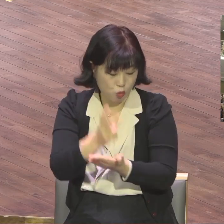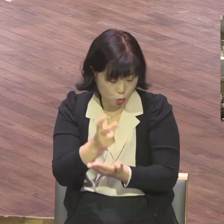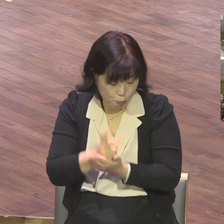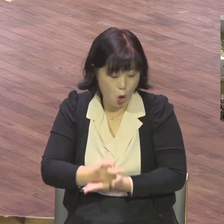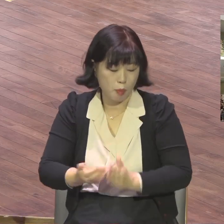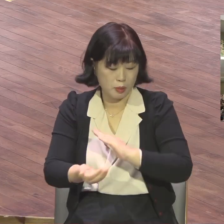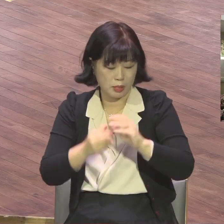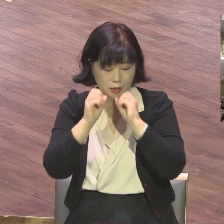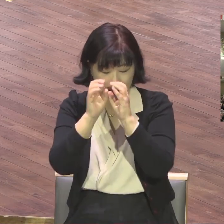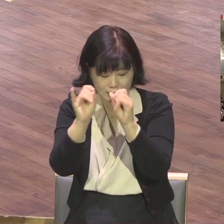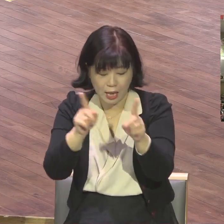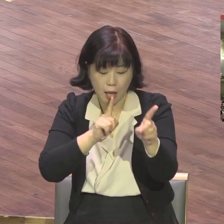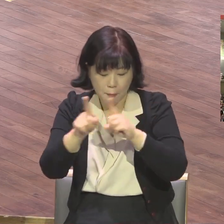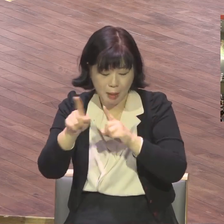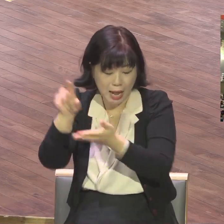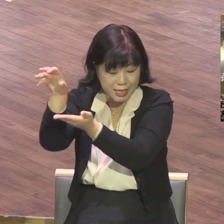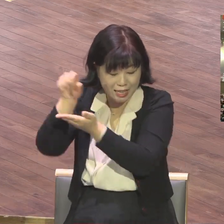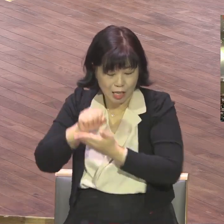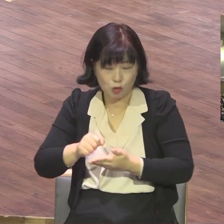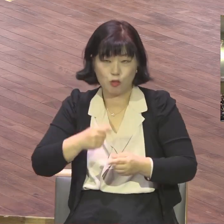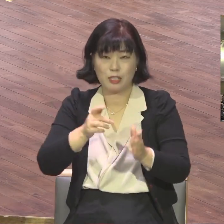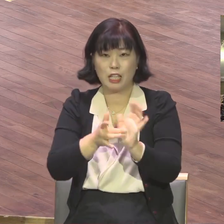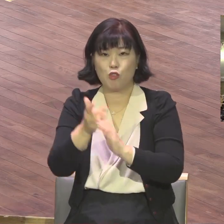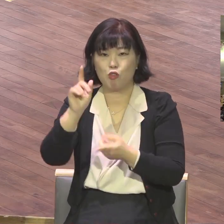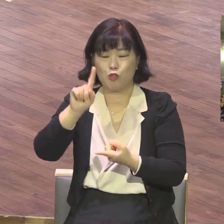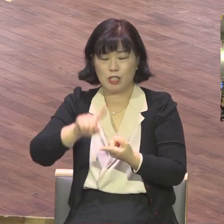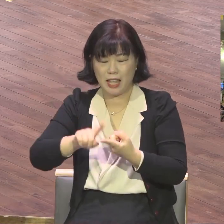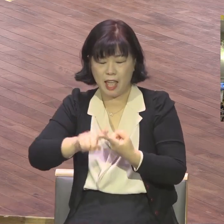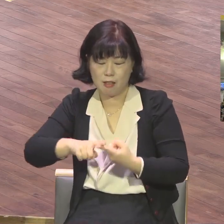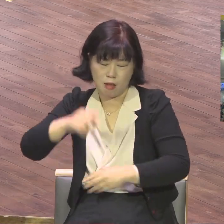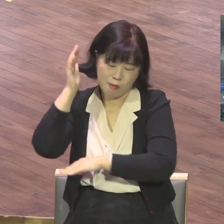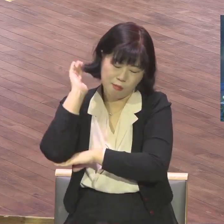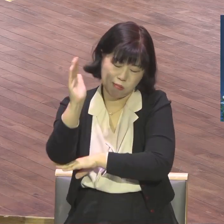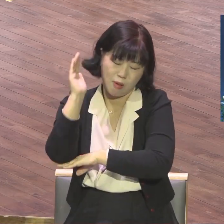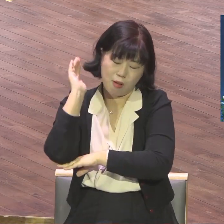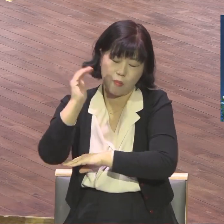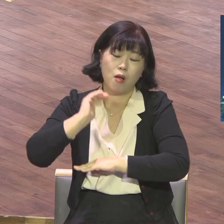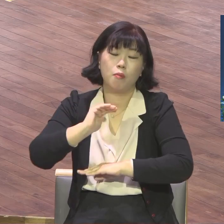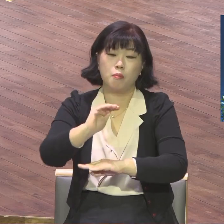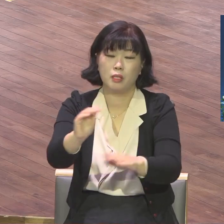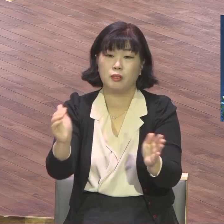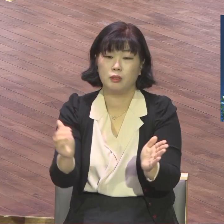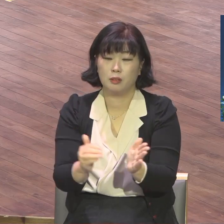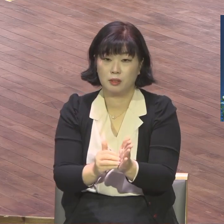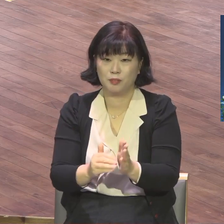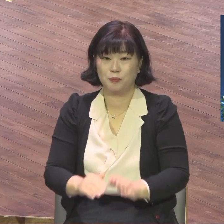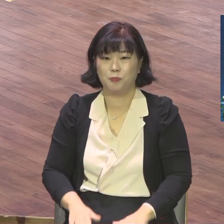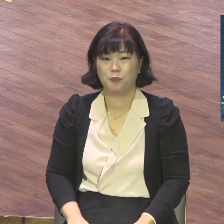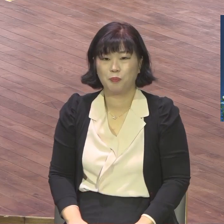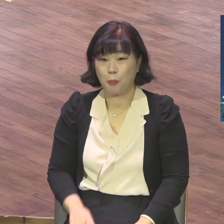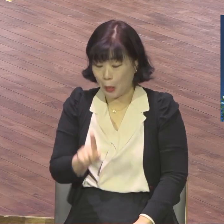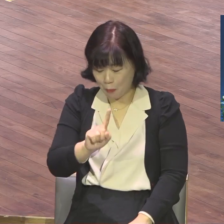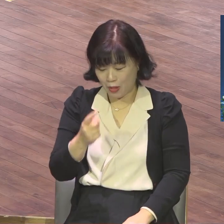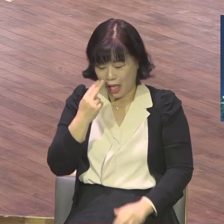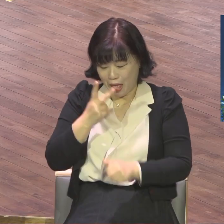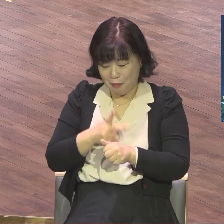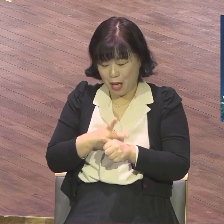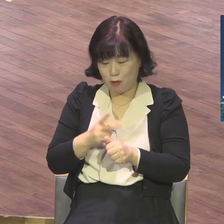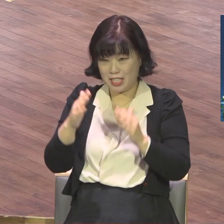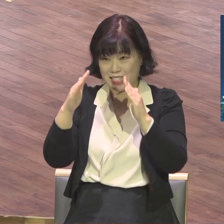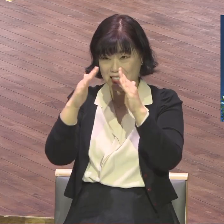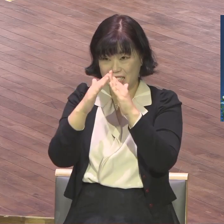예수에 대하여 권하더라. 자, 바울은 가택연금 상태에서 뭐 했어요? 지속적으로 복음 증거했어요.